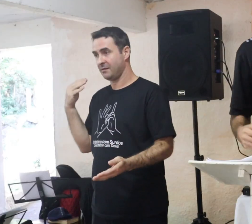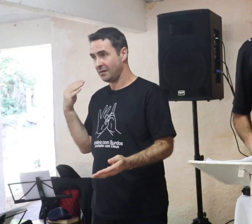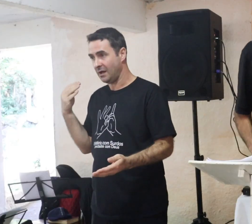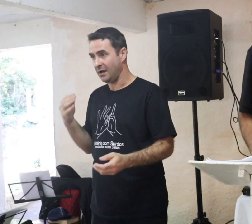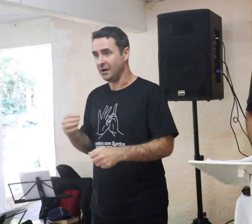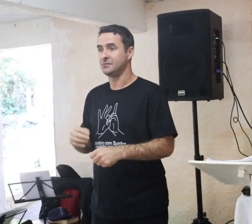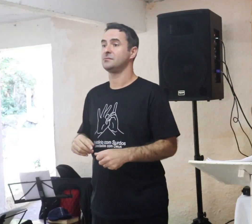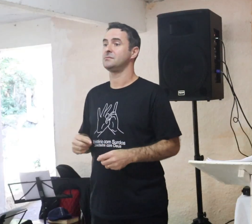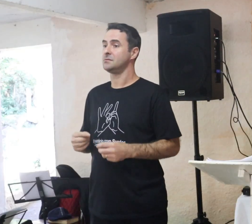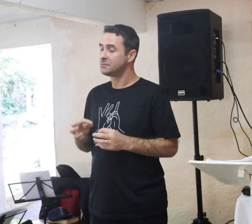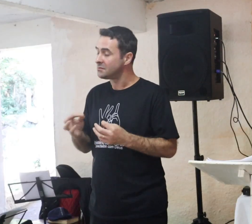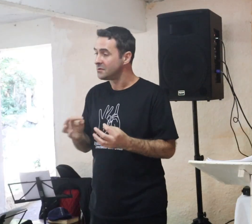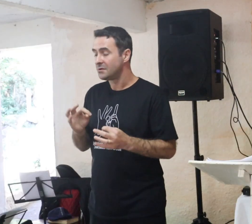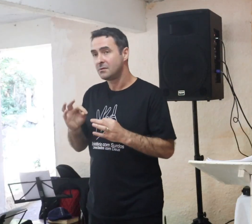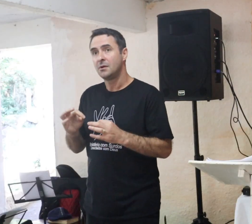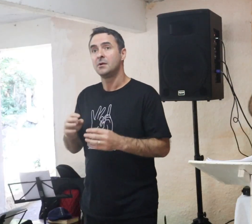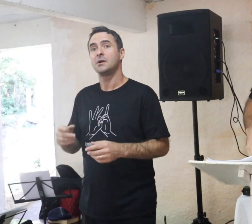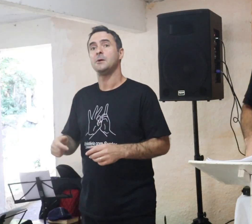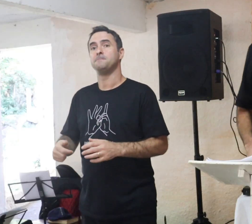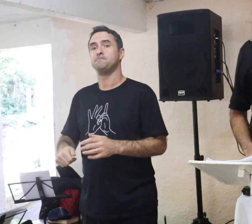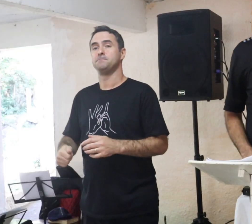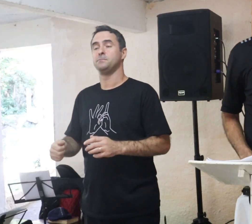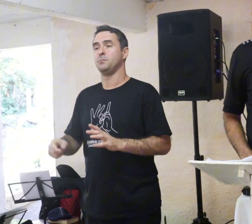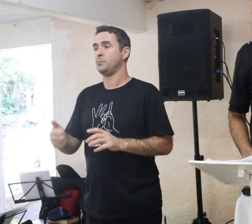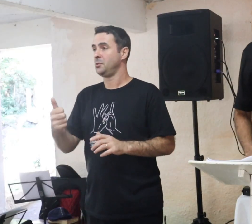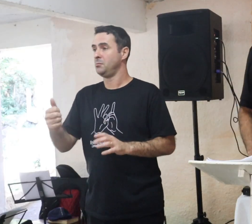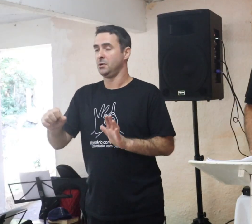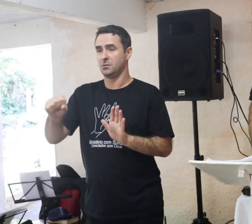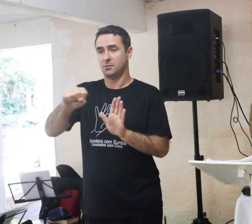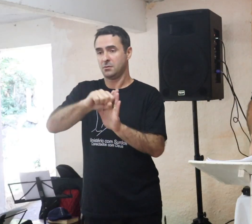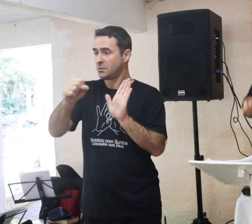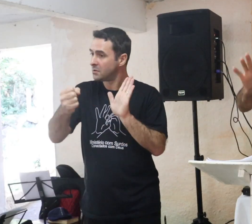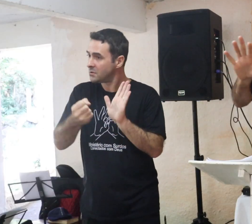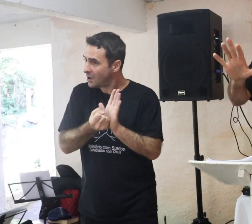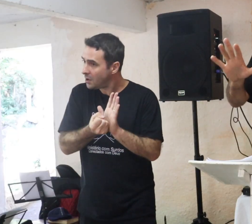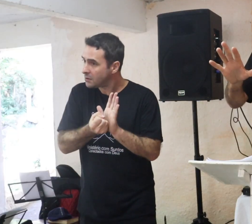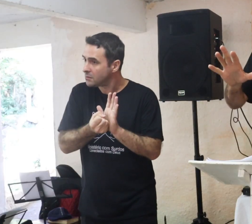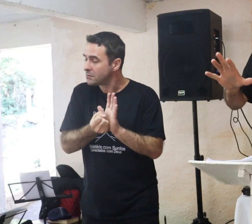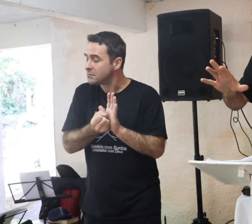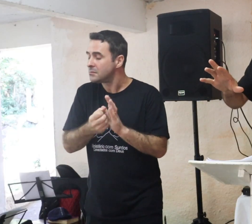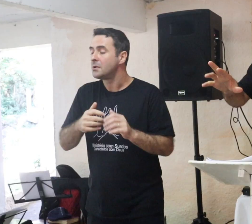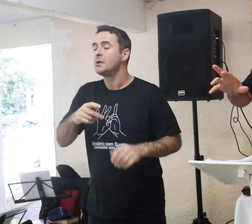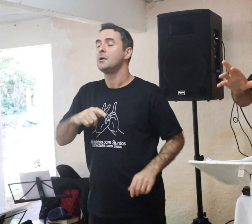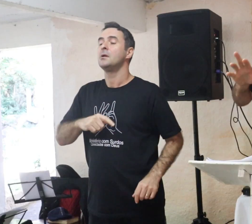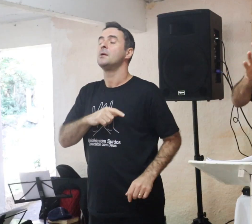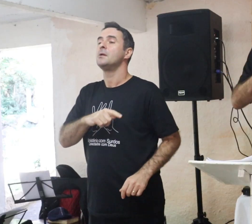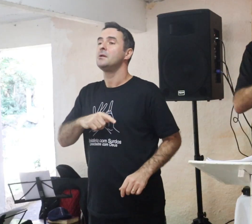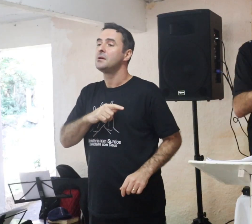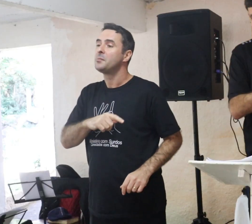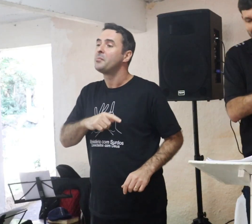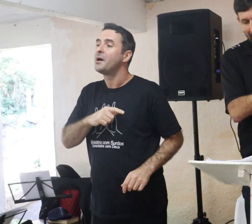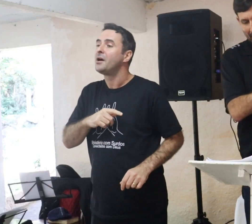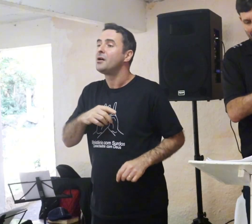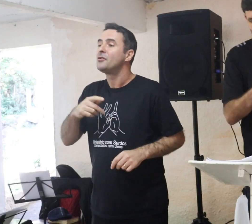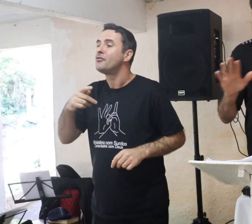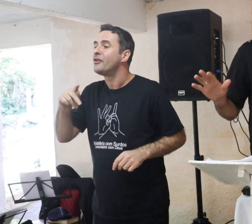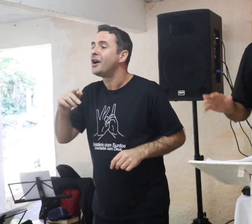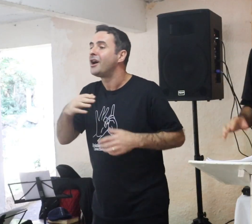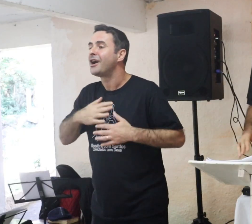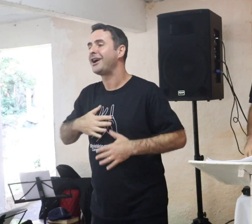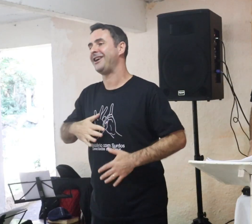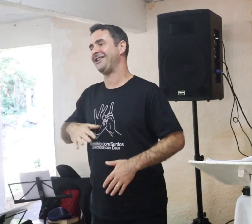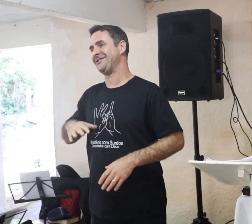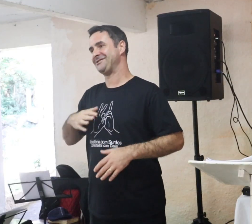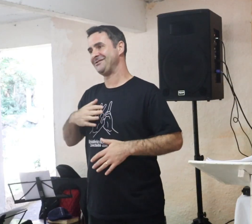de Jesus, já no primeiro século. E ele diz, calma, esses irmãos não vão perder